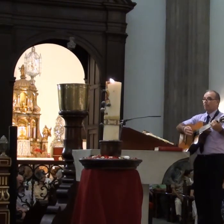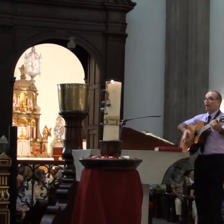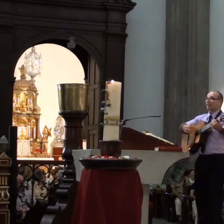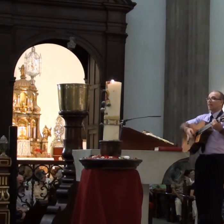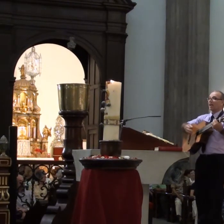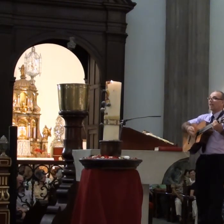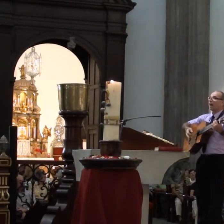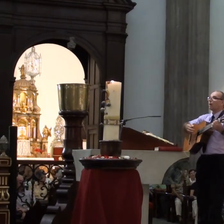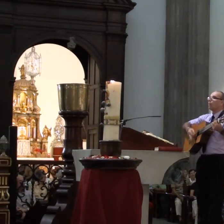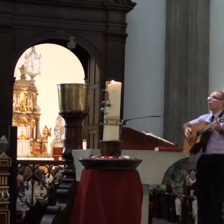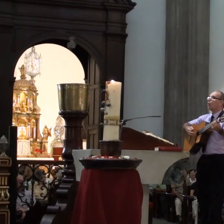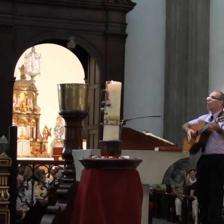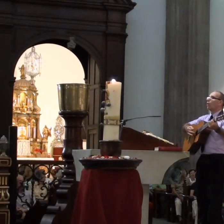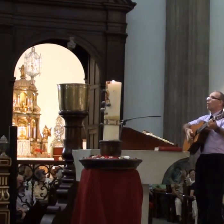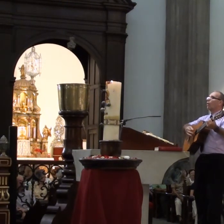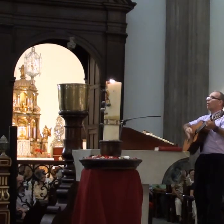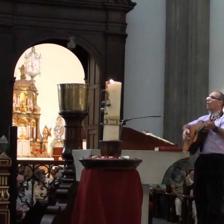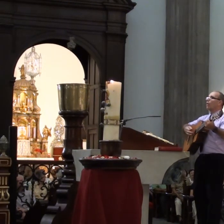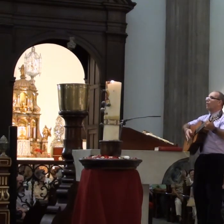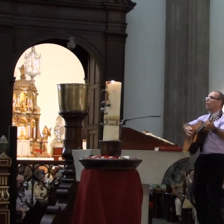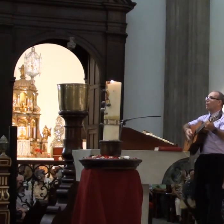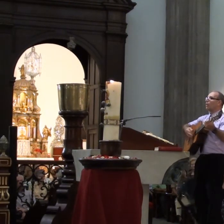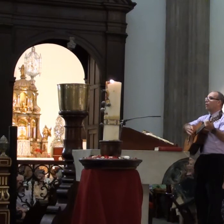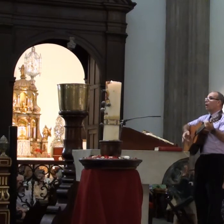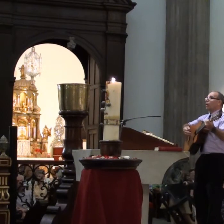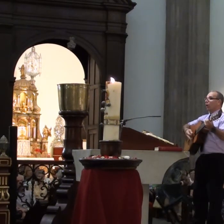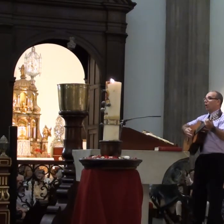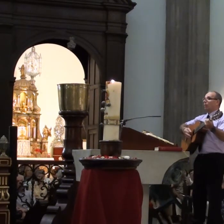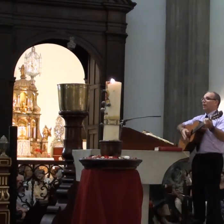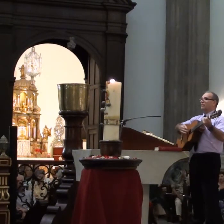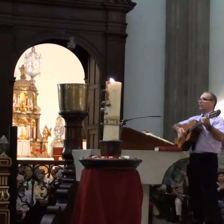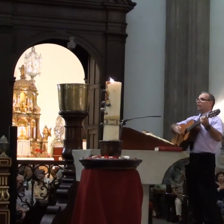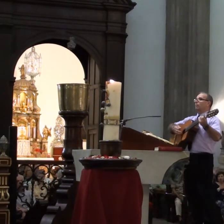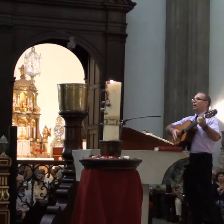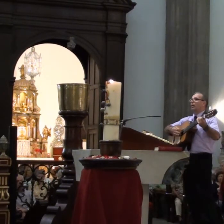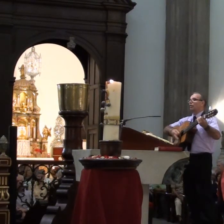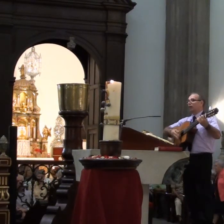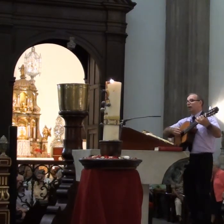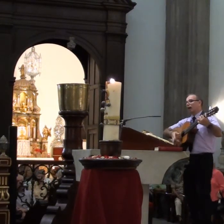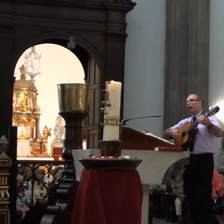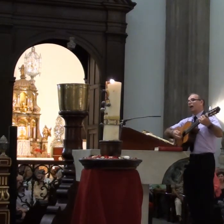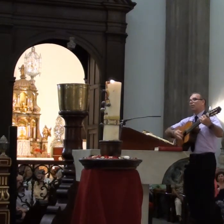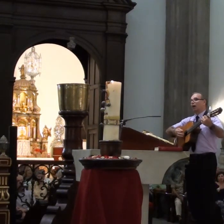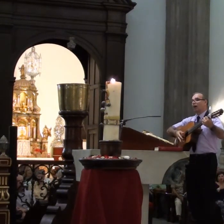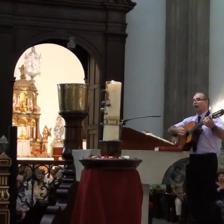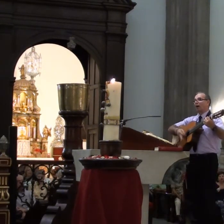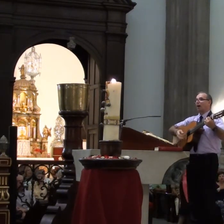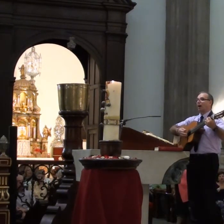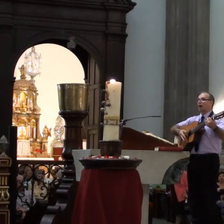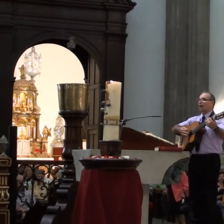si me falta el amor no me sirve